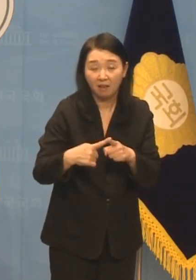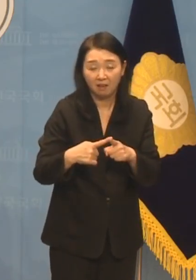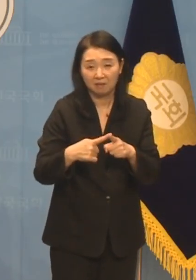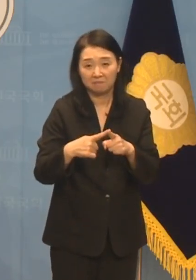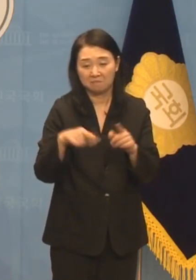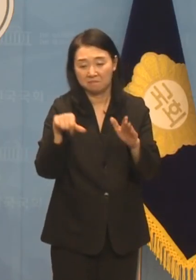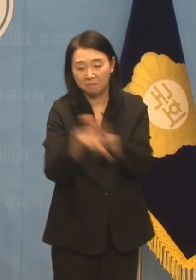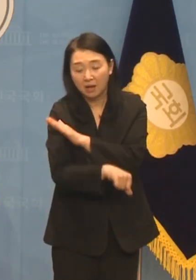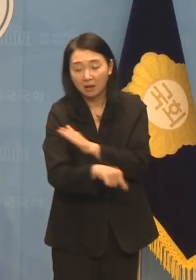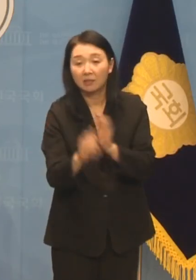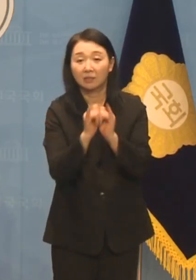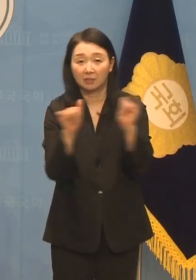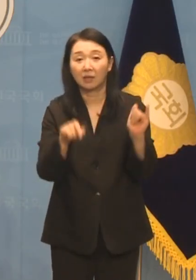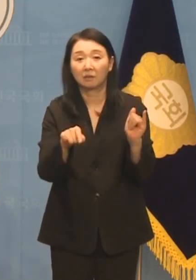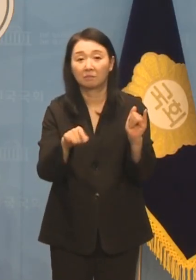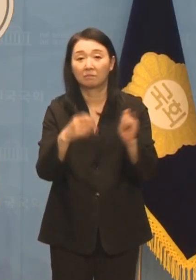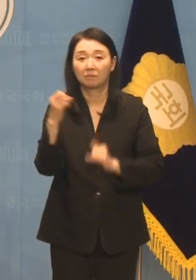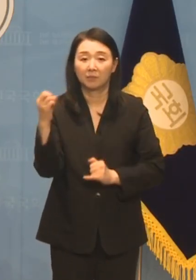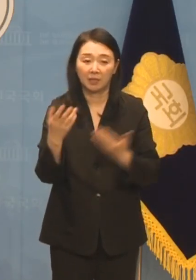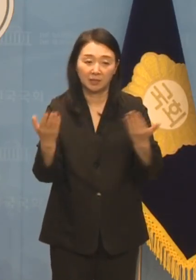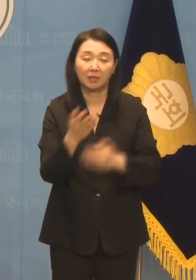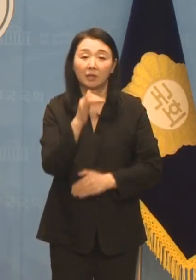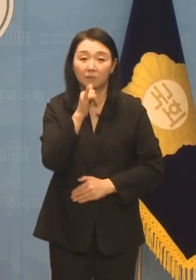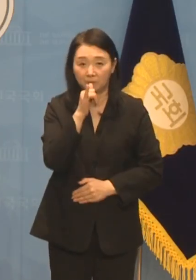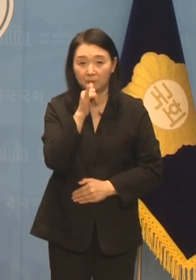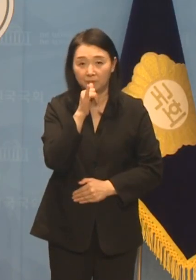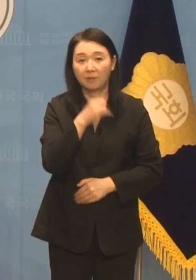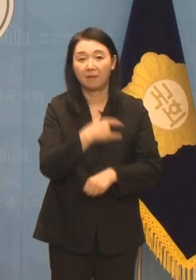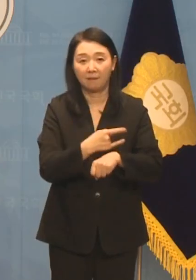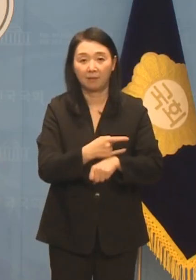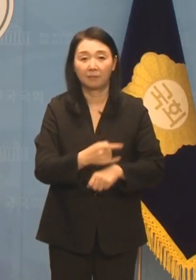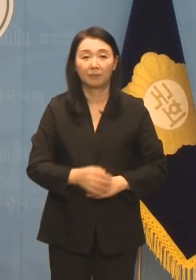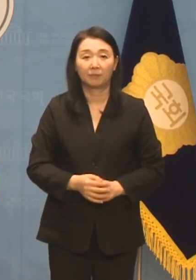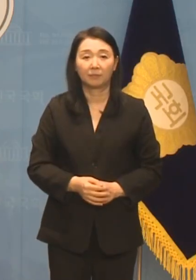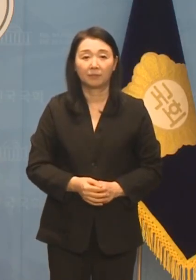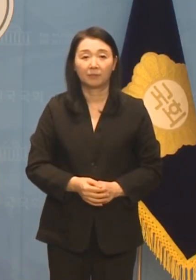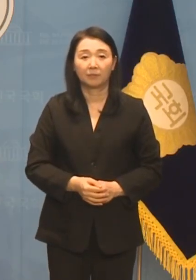인재들이 다시 일할 수 있게 할 것입니다.